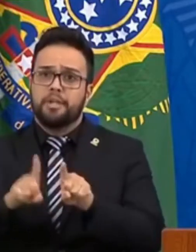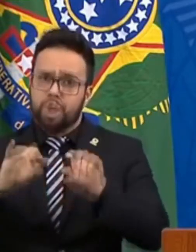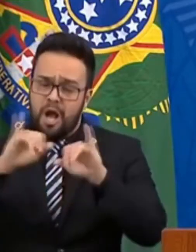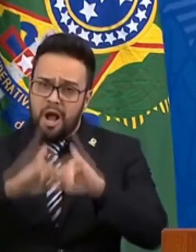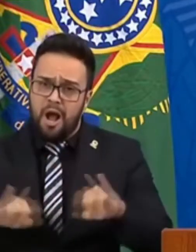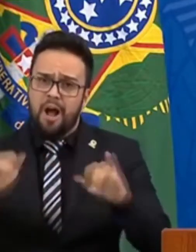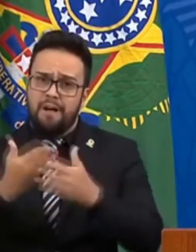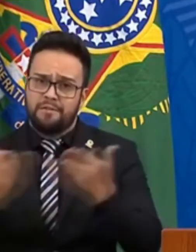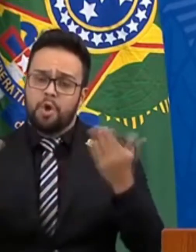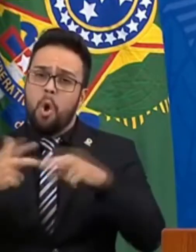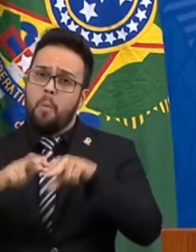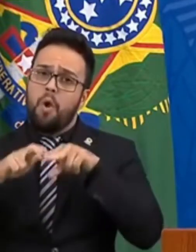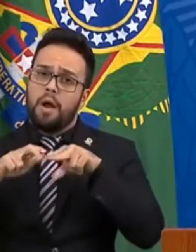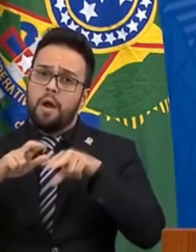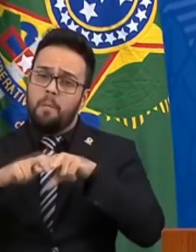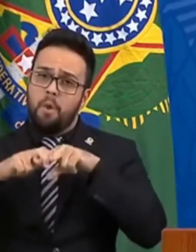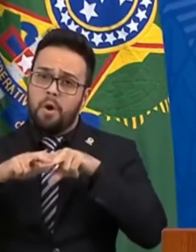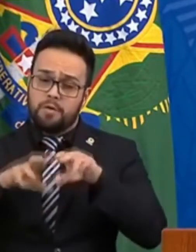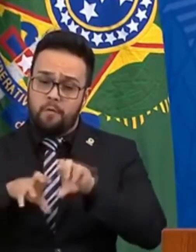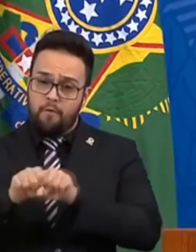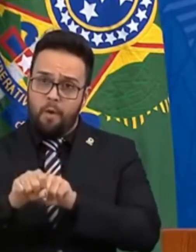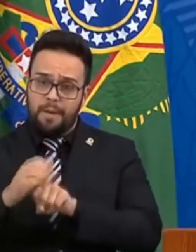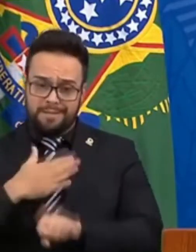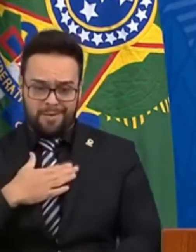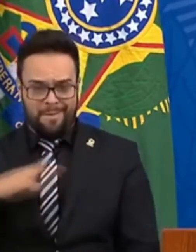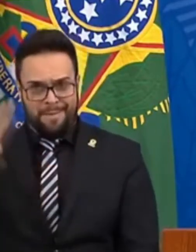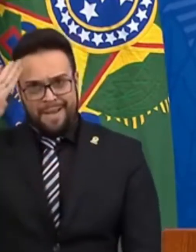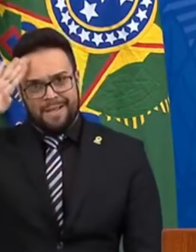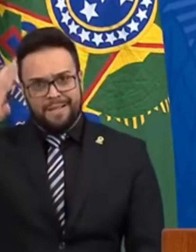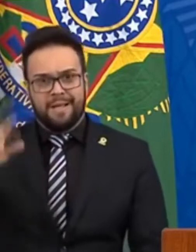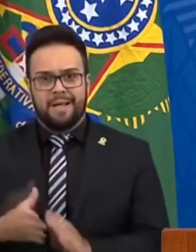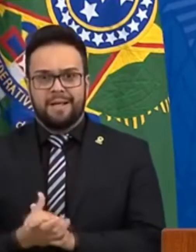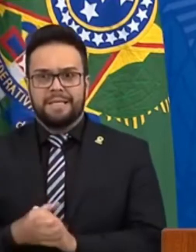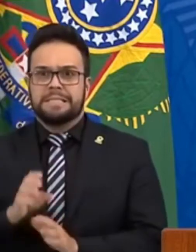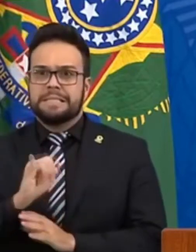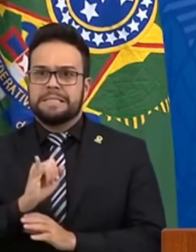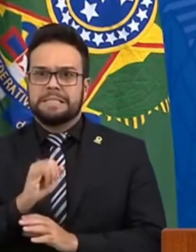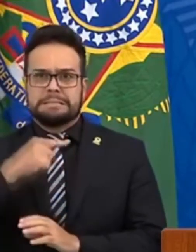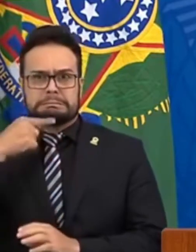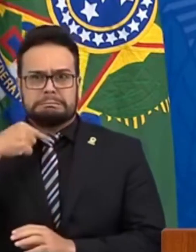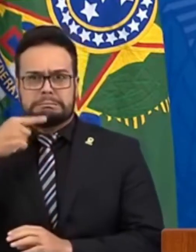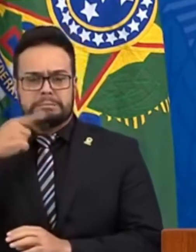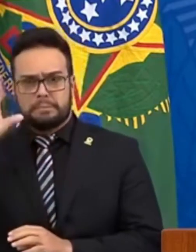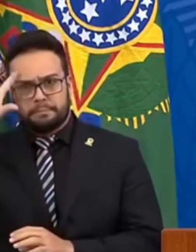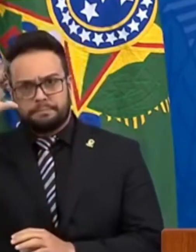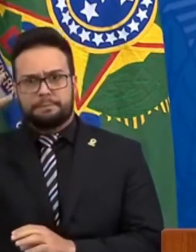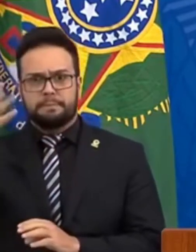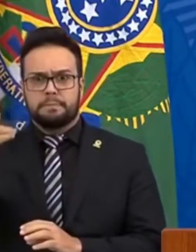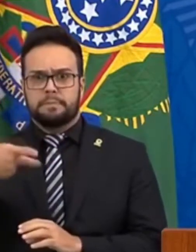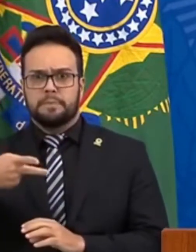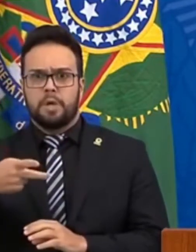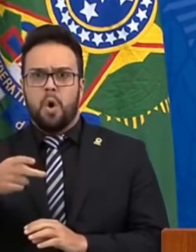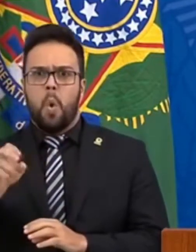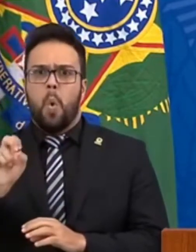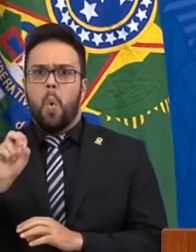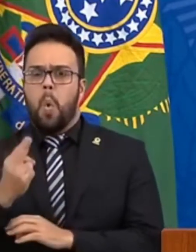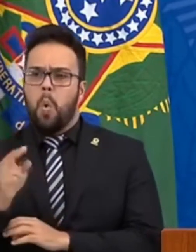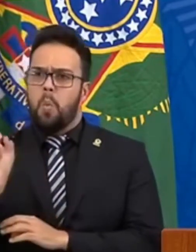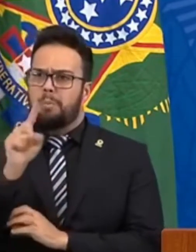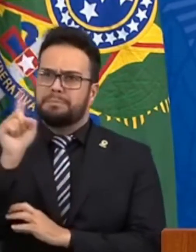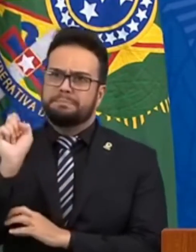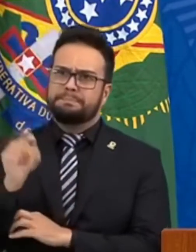tarde o pior que uma decisão mal tomada é uma indecisão e jamais